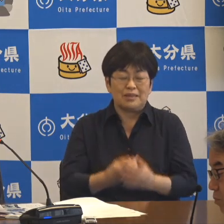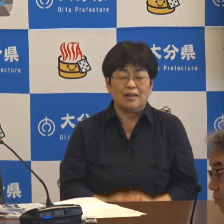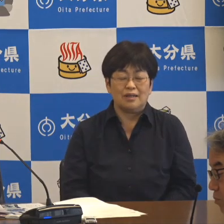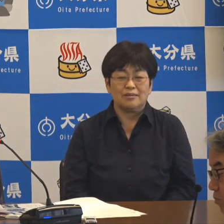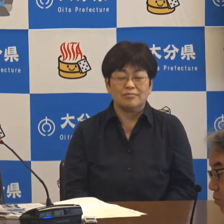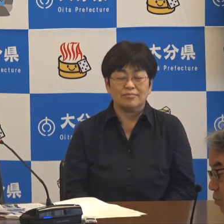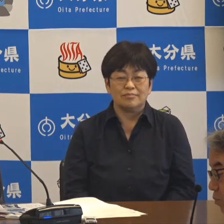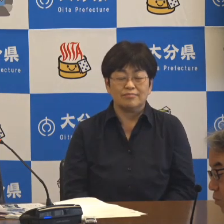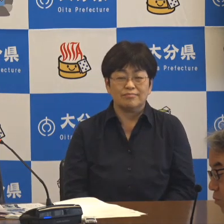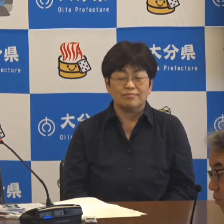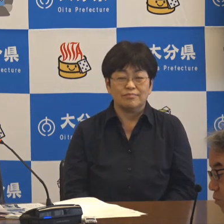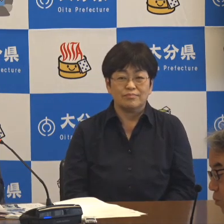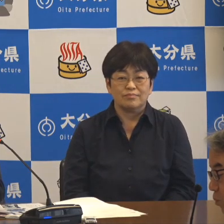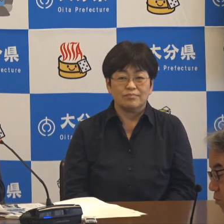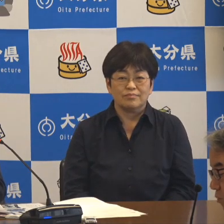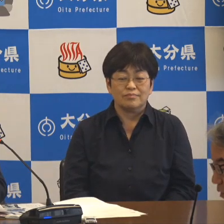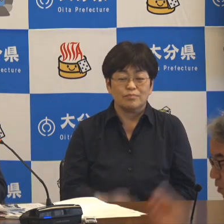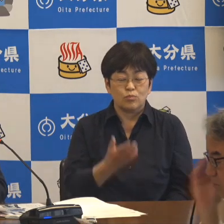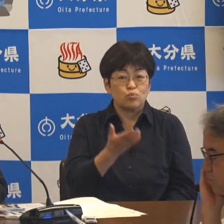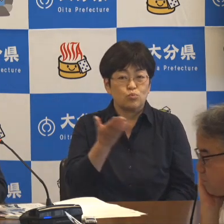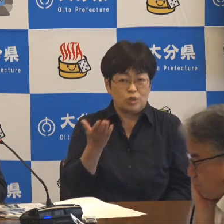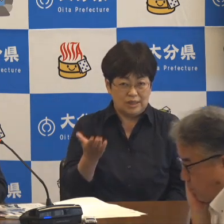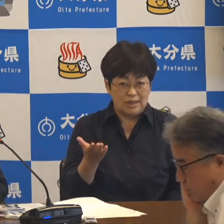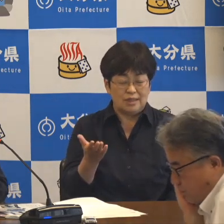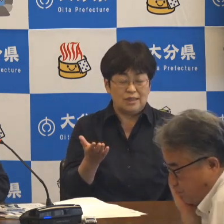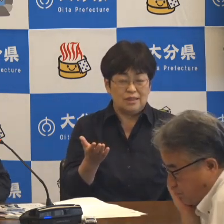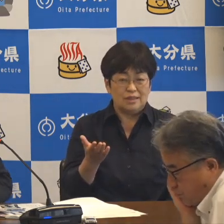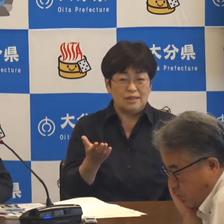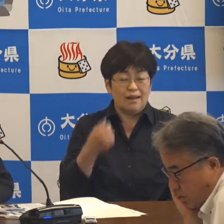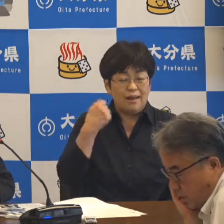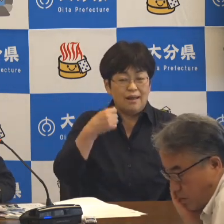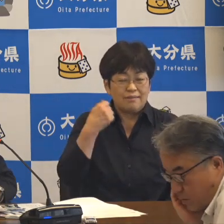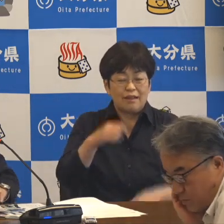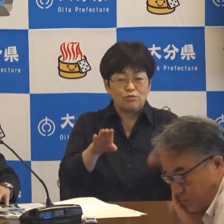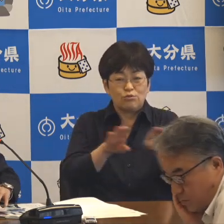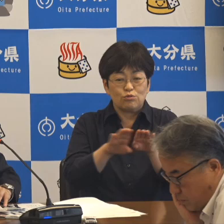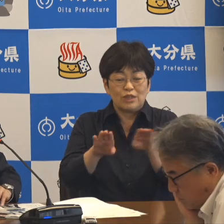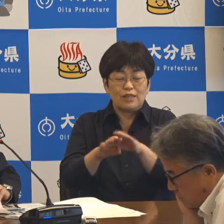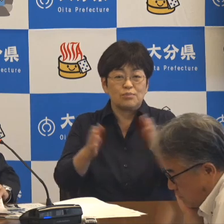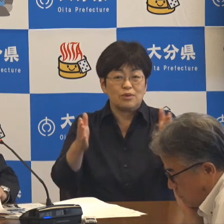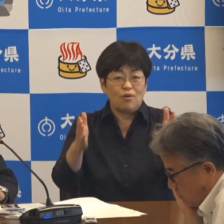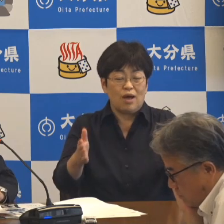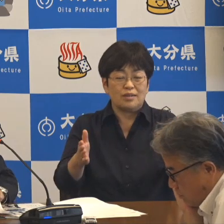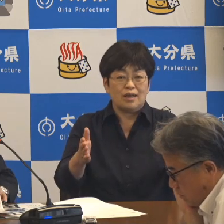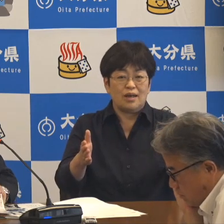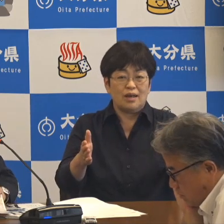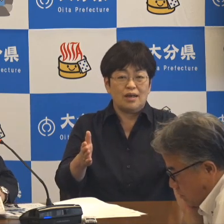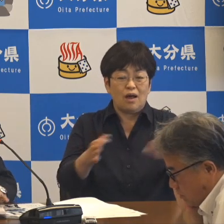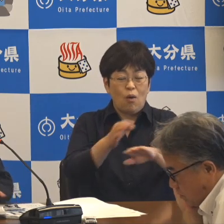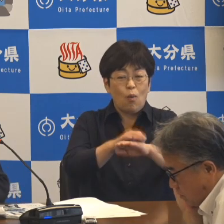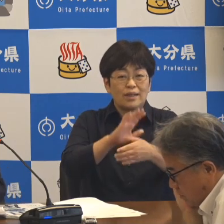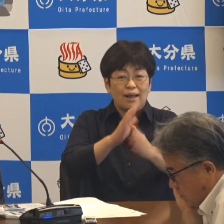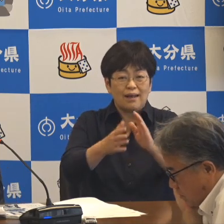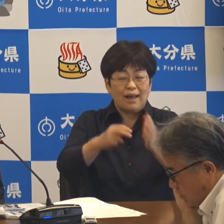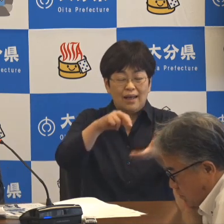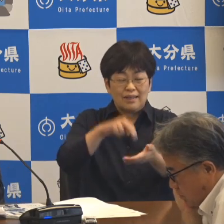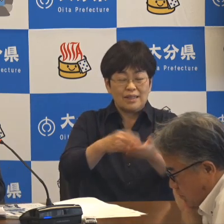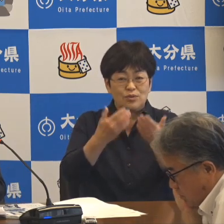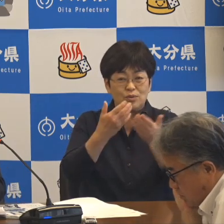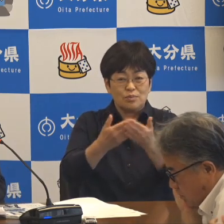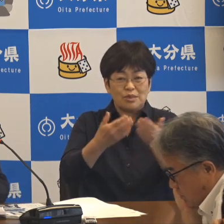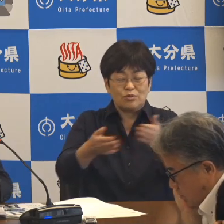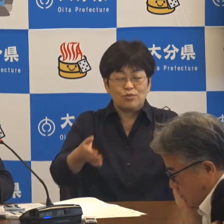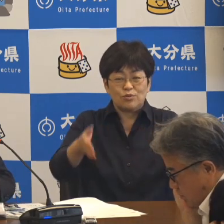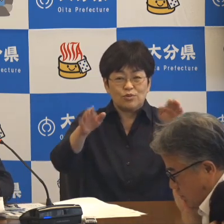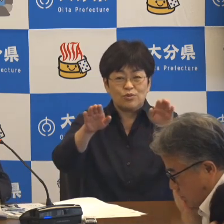に続きまして、夏休み期間中の大分県立美術館の企画ということで2つご紹介したいと思